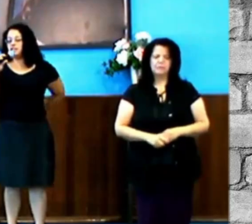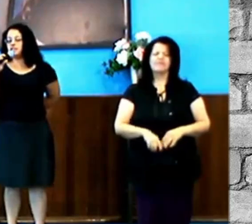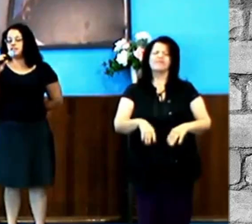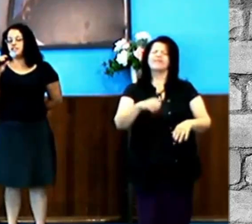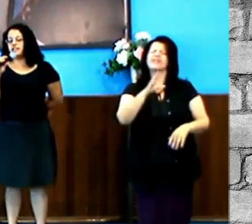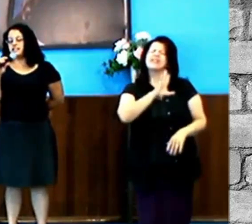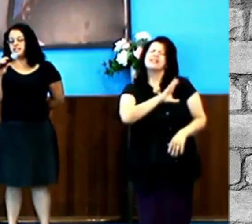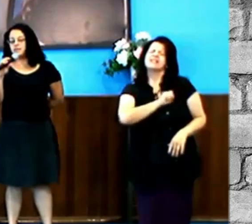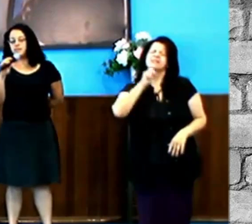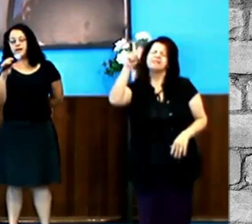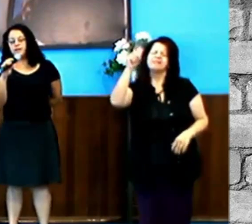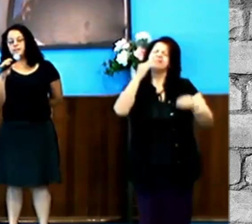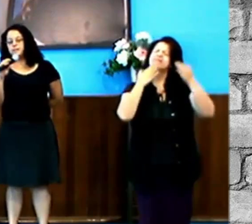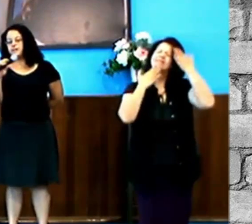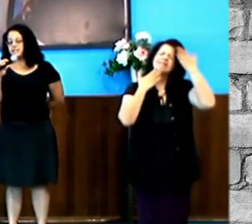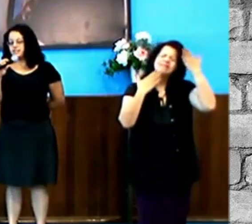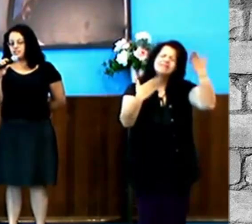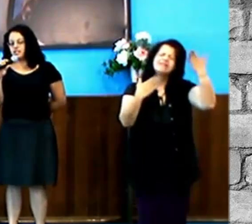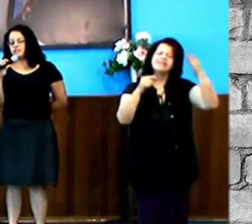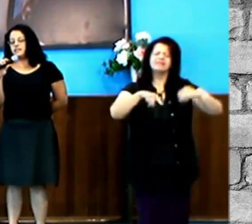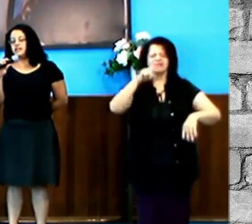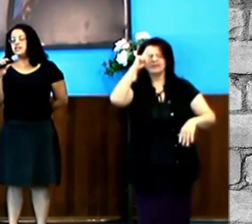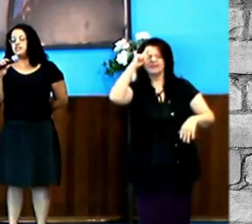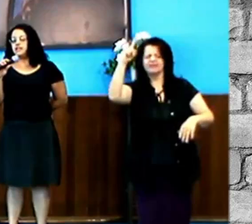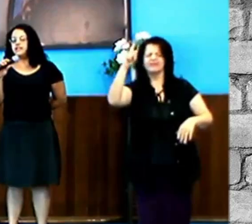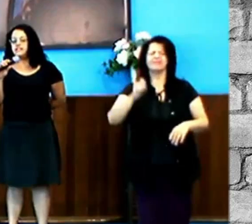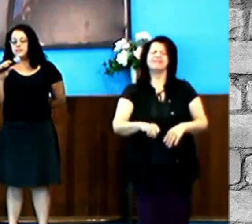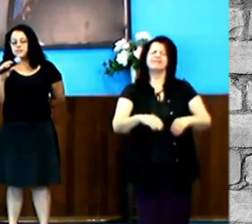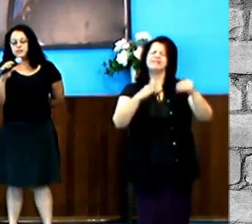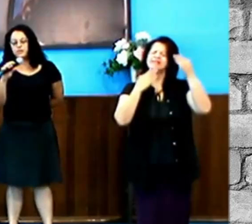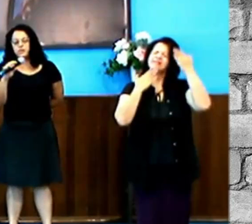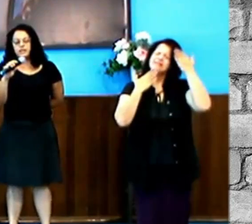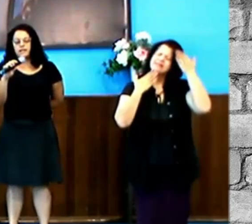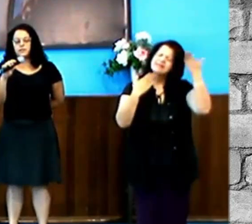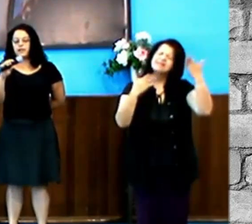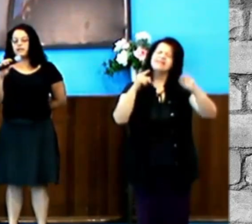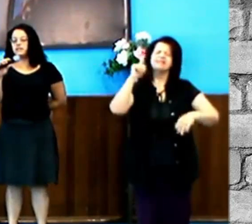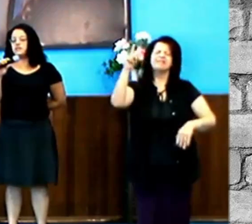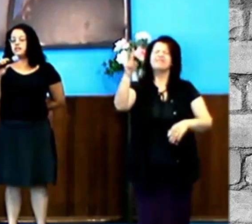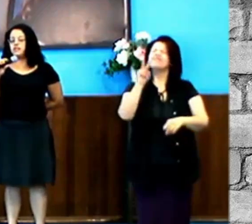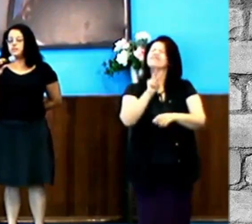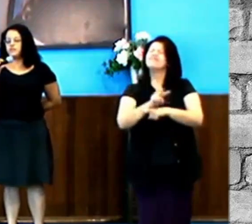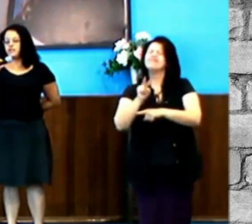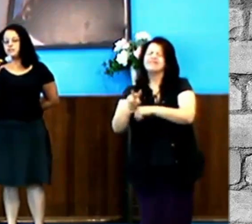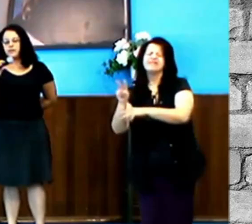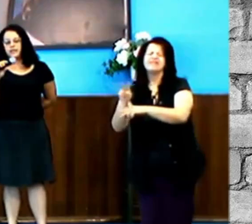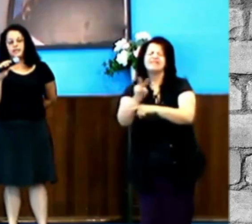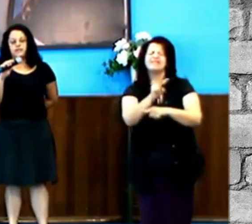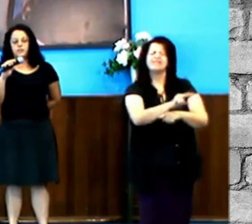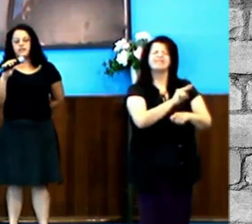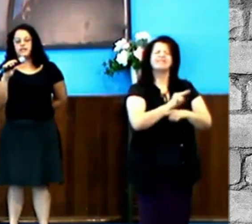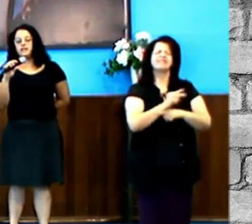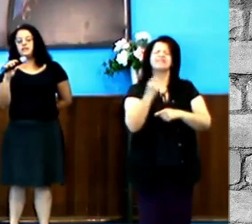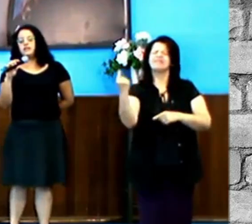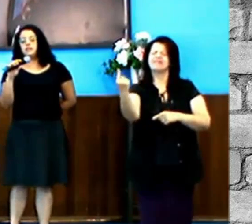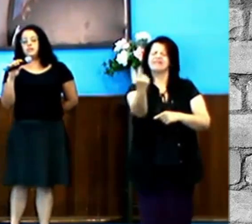Querido Deus, nós te agradecemos, ó Pai, por mais esse dia. Te agradecemos pelo teu cuidado, ó Pai, que o Senhor tem demonstrado para cada